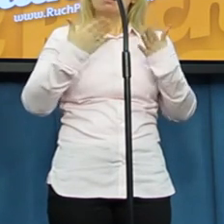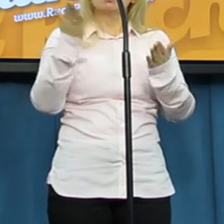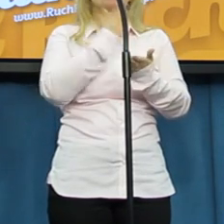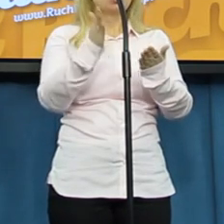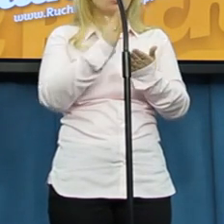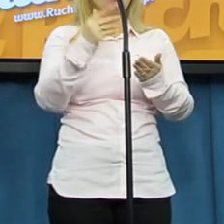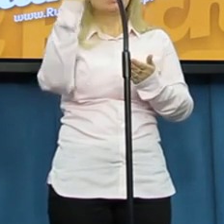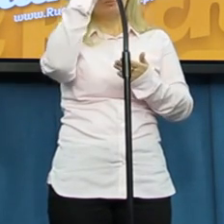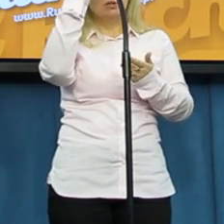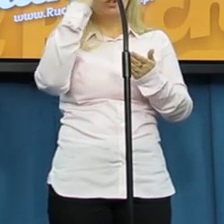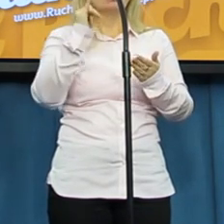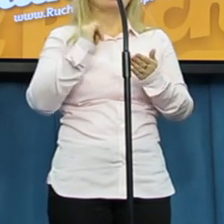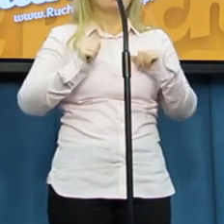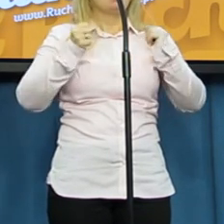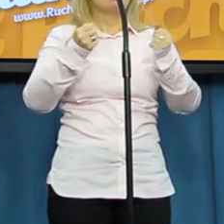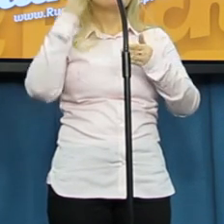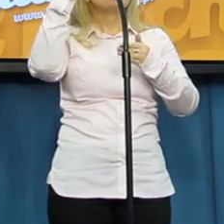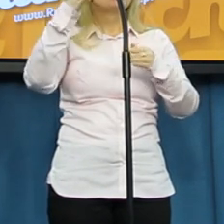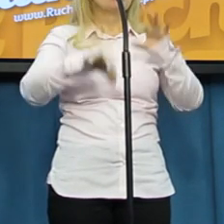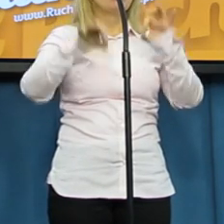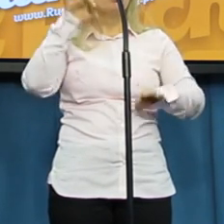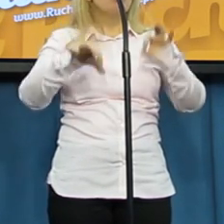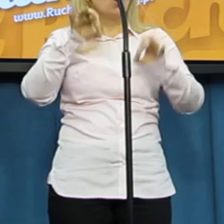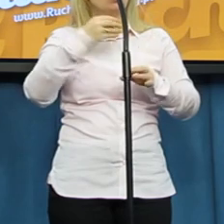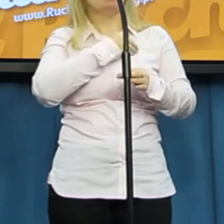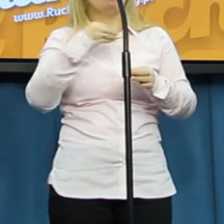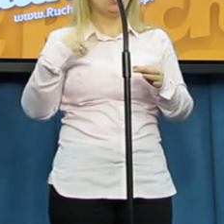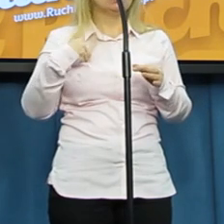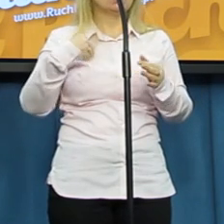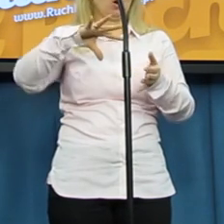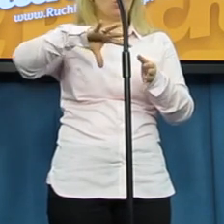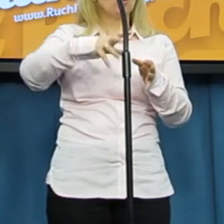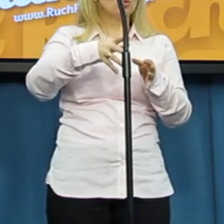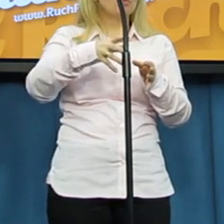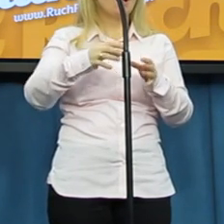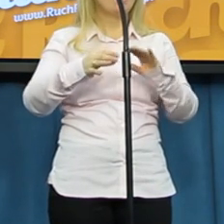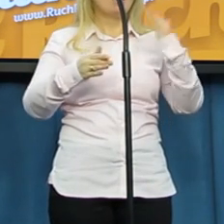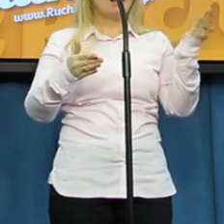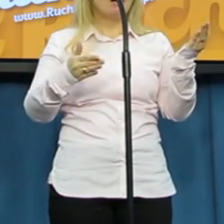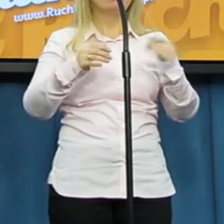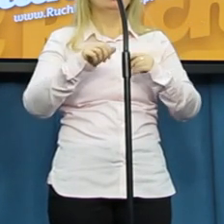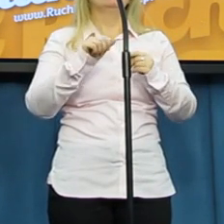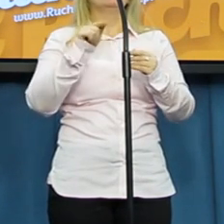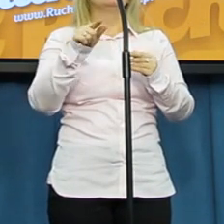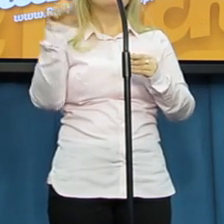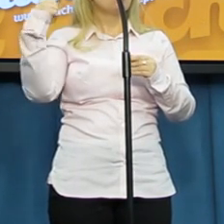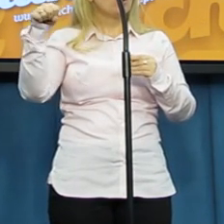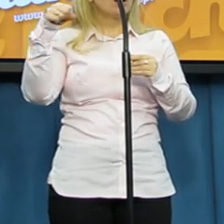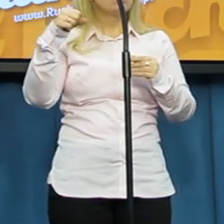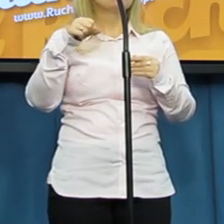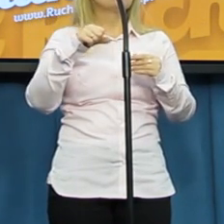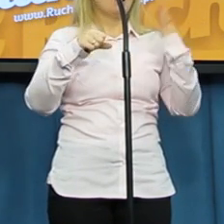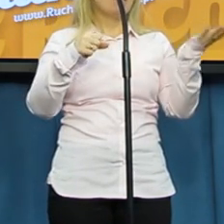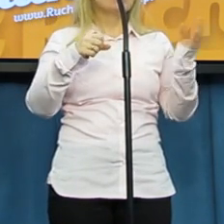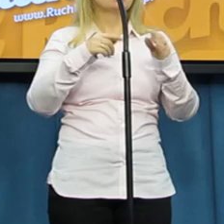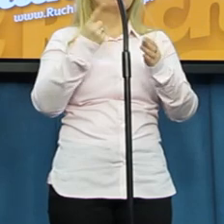wyborach do Parlamentu Europejskiego, aby tą reprezentację, polską reprezentację, tą lewą, centrolewicową, demokratyczną